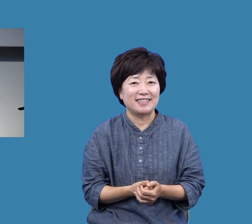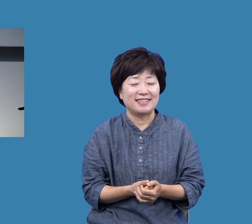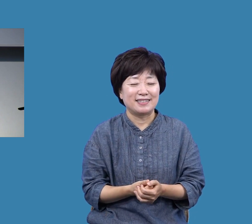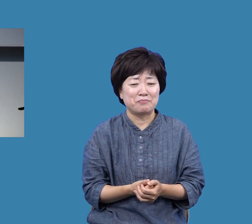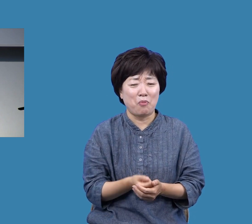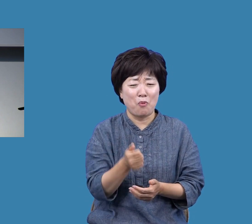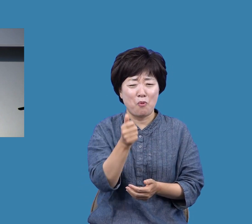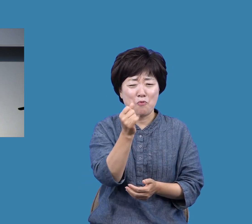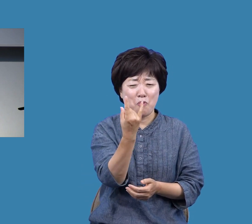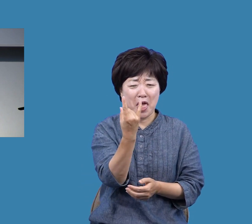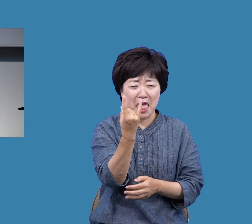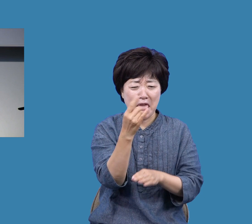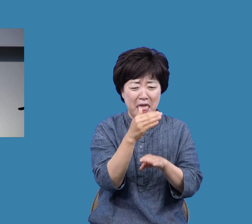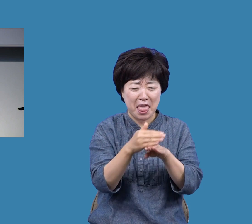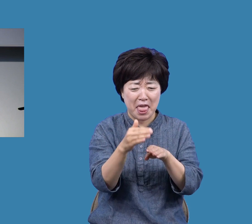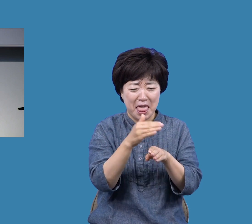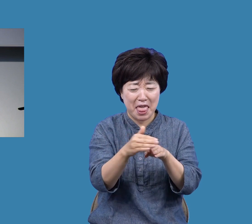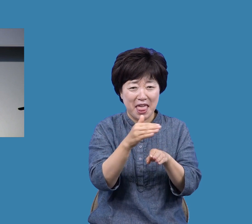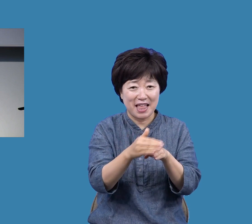횟집도 아니고 이게 무슨